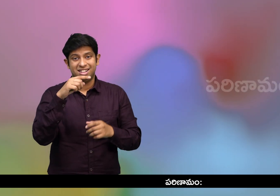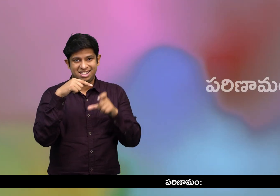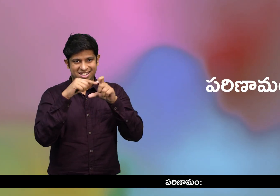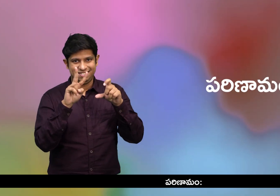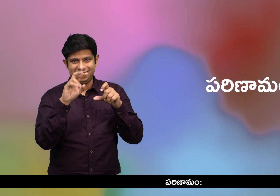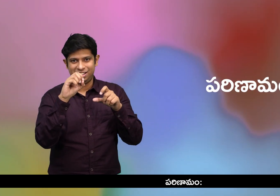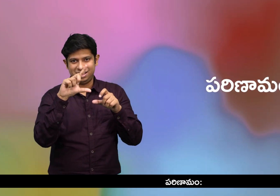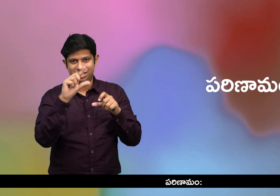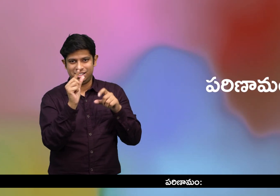పరిణామం,